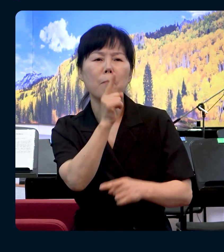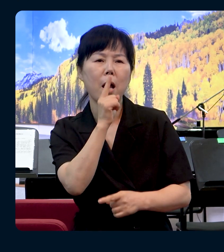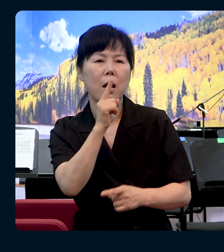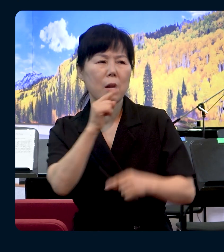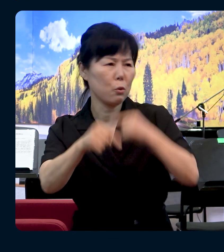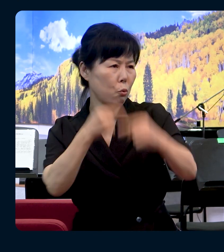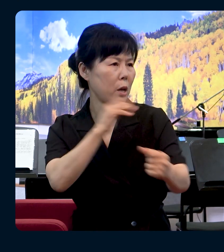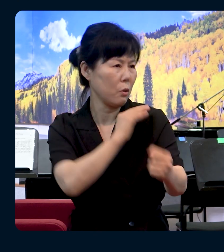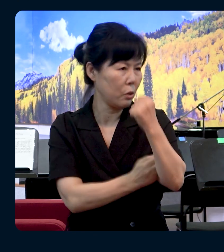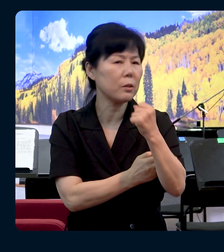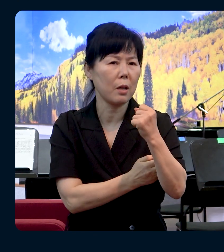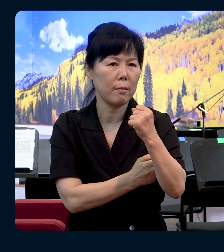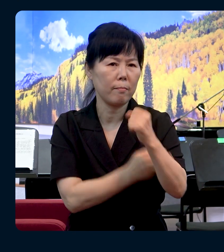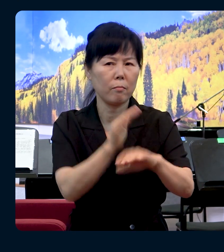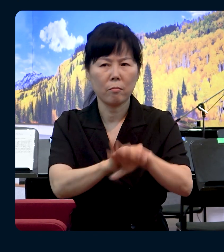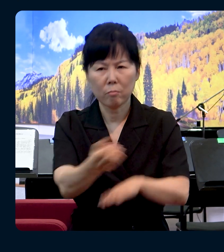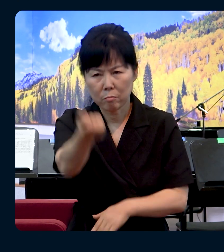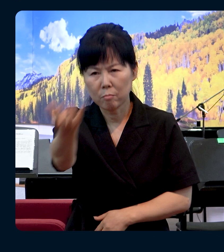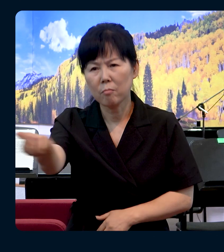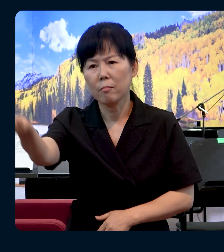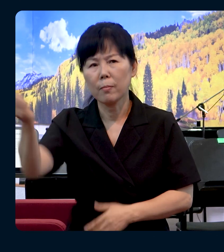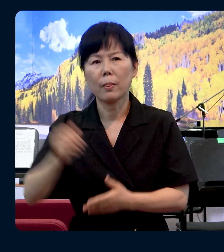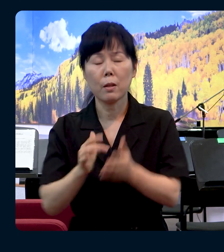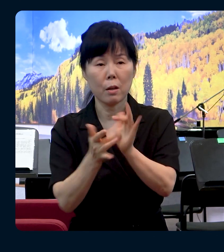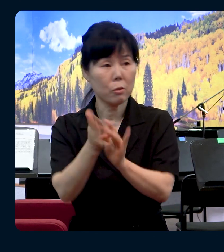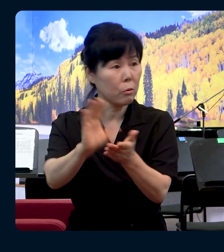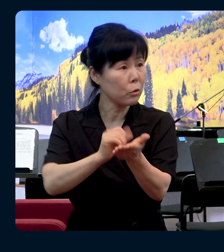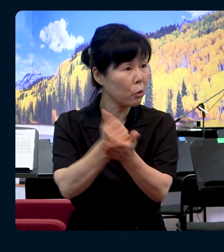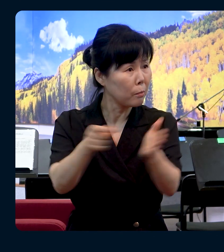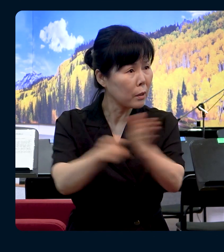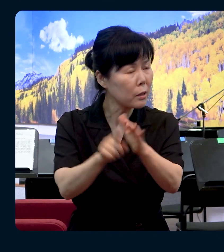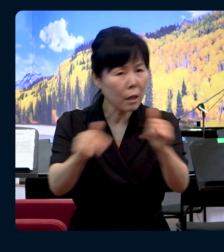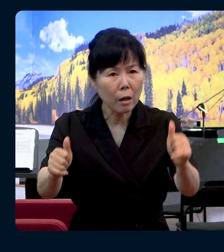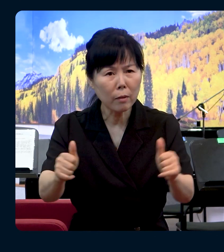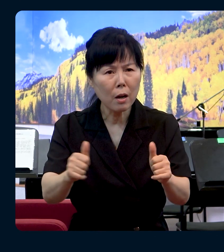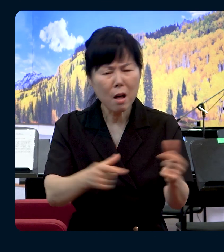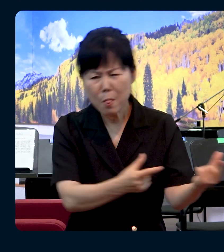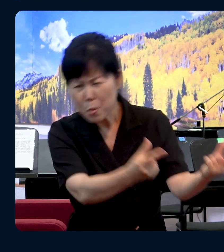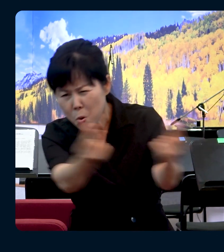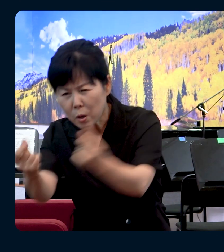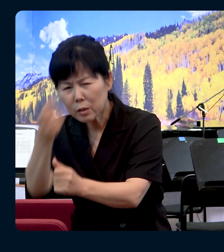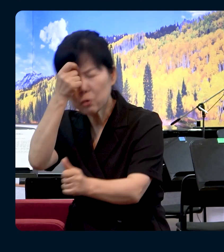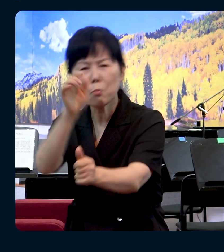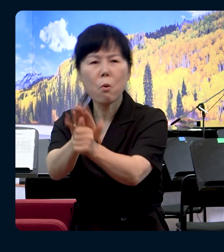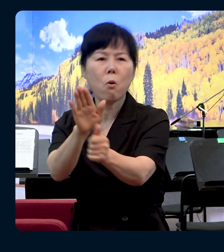그러니까 이거는 예수 그리스도를 믿는 사람들은 다 할 수 있는 거예요. 다 해야 되는 거예요.